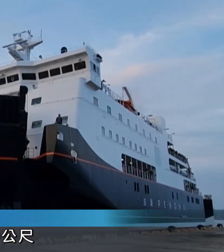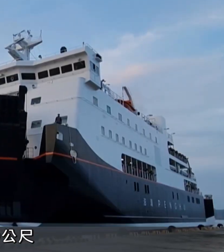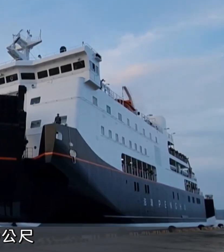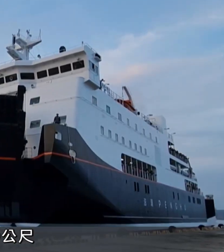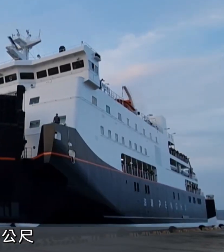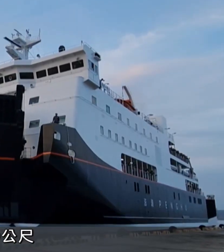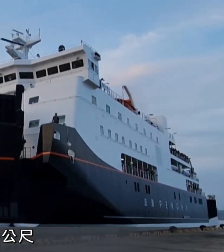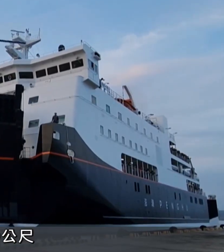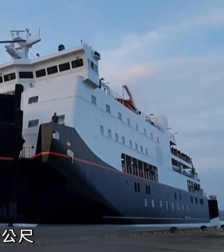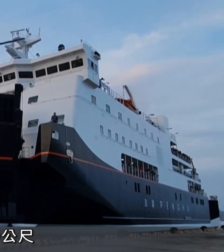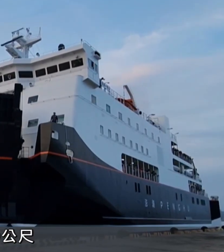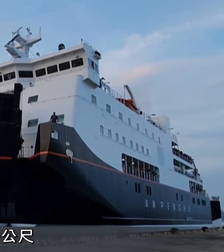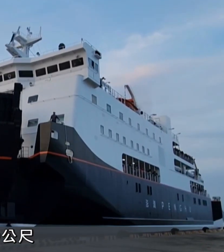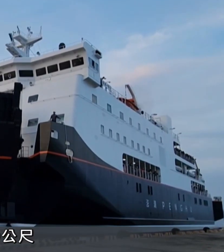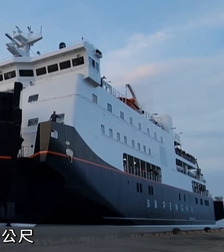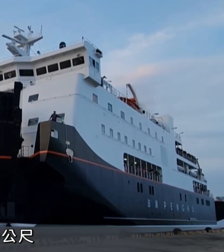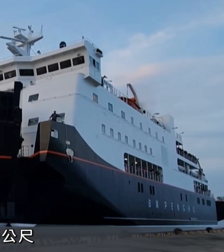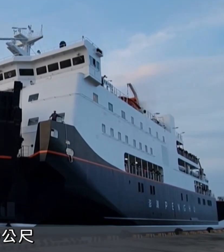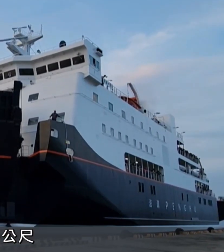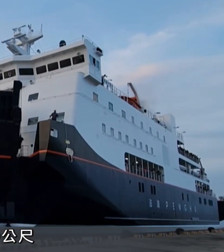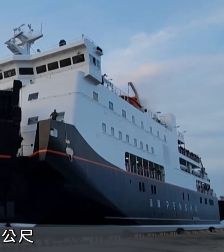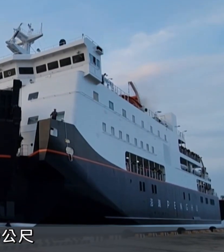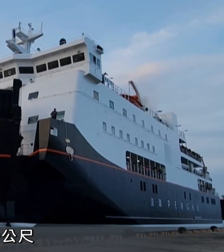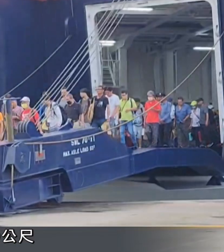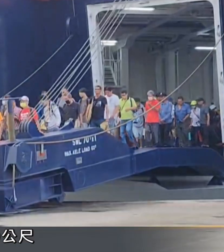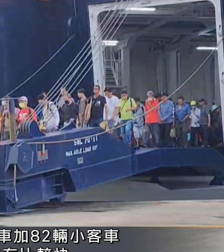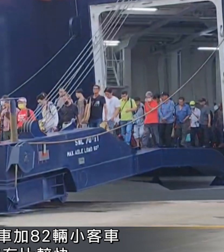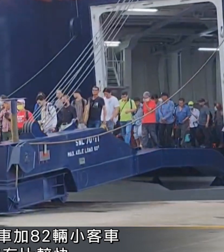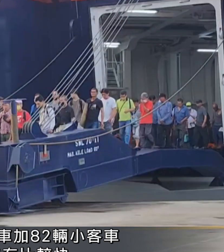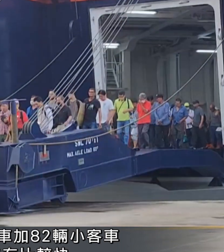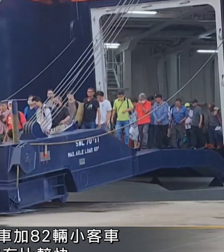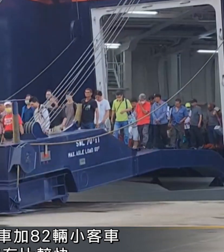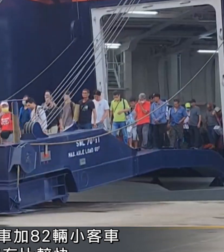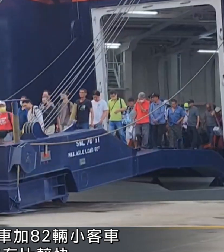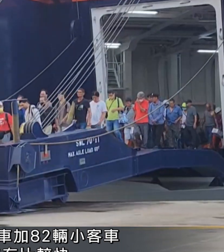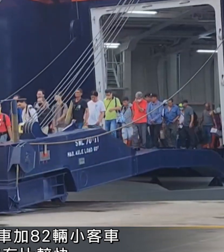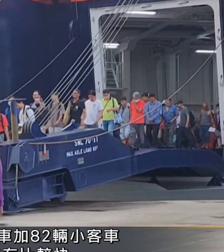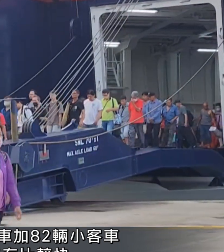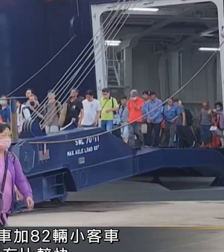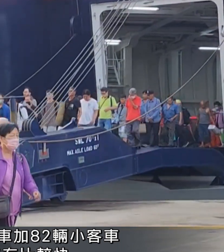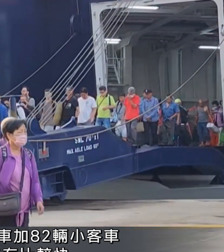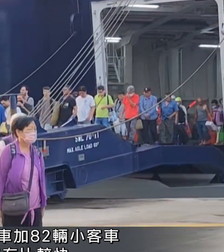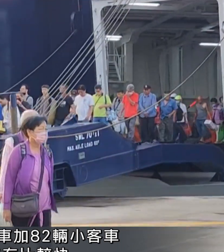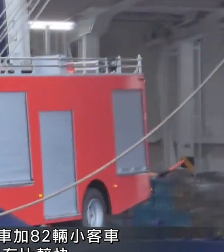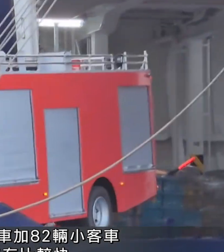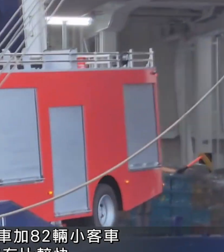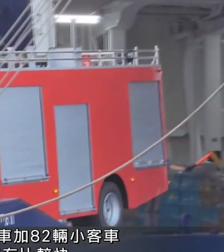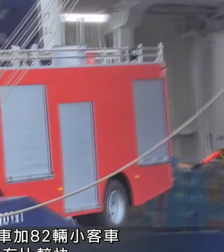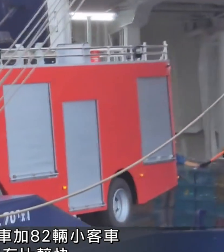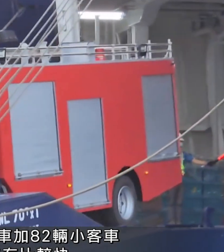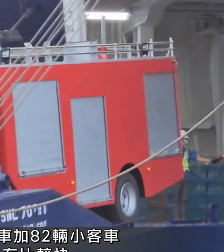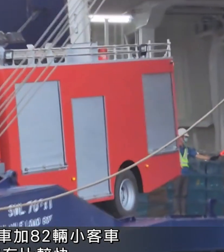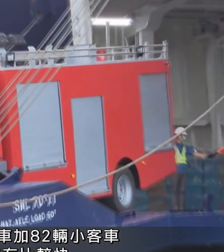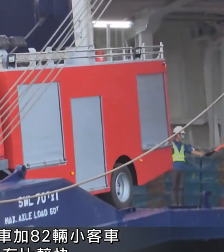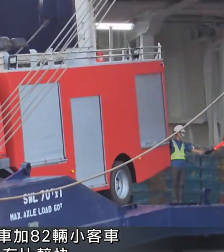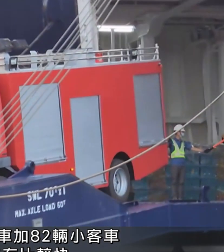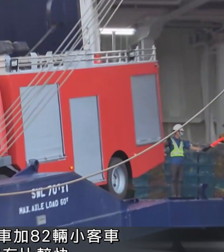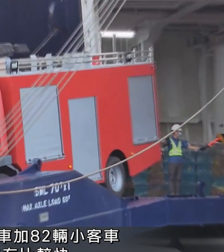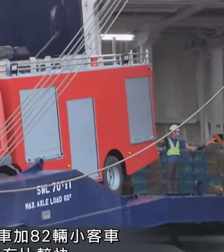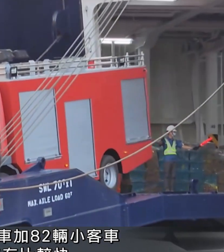长近120公尺，最大载客数600人，可同时载4辆游览车加82辆小客车。但新船航程时间没有比